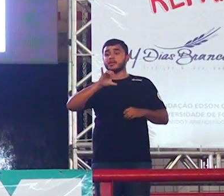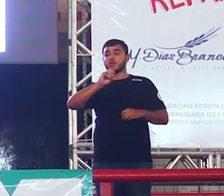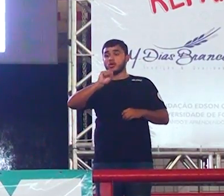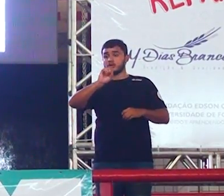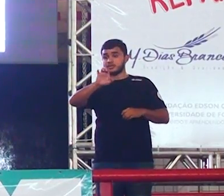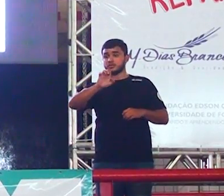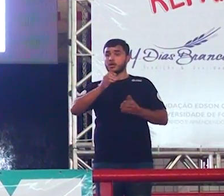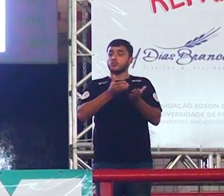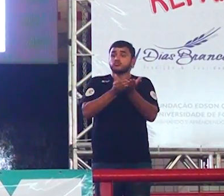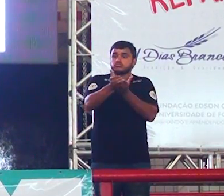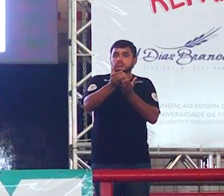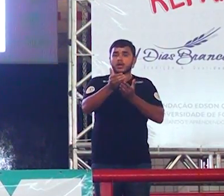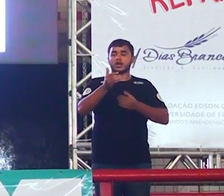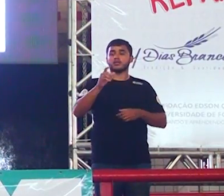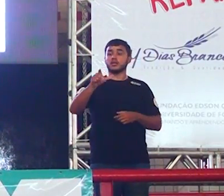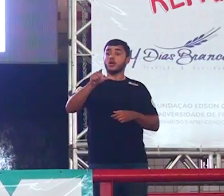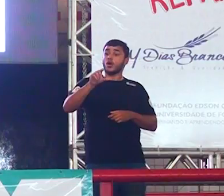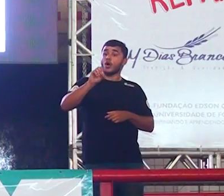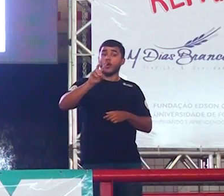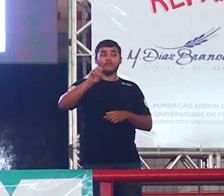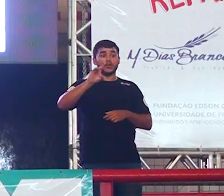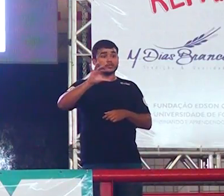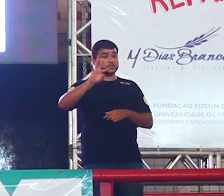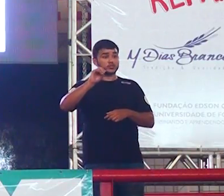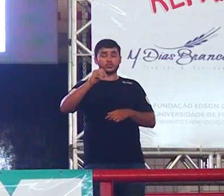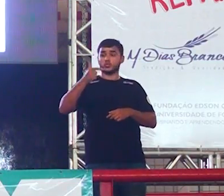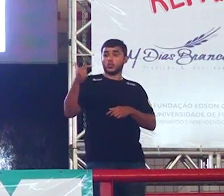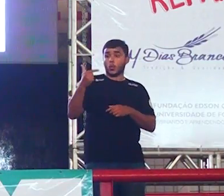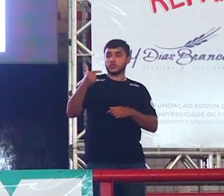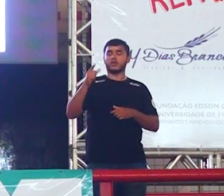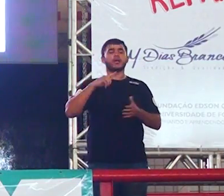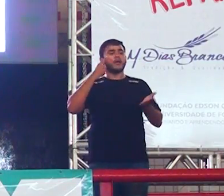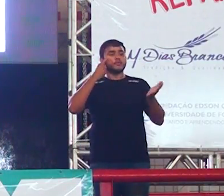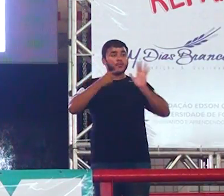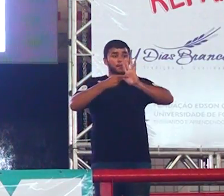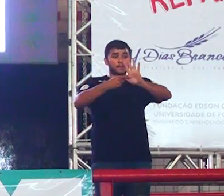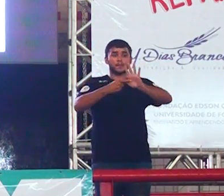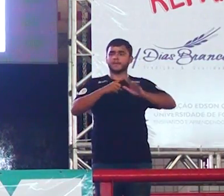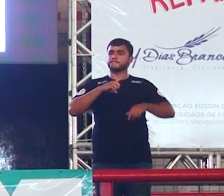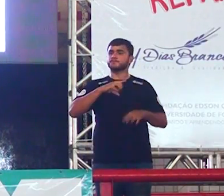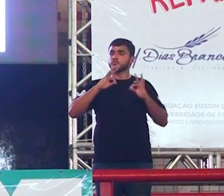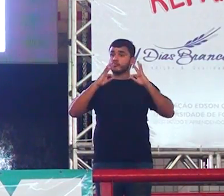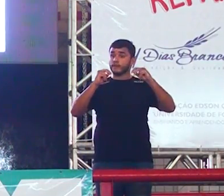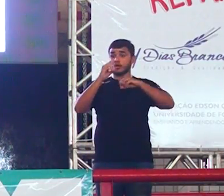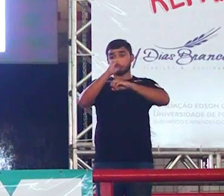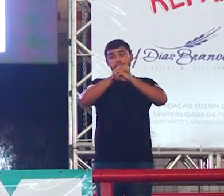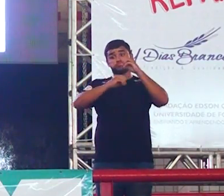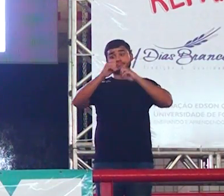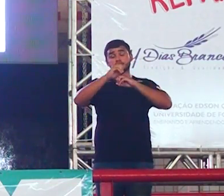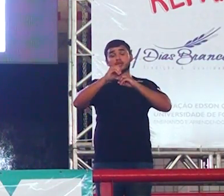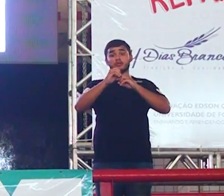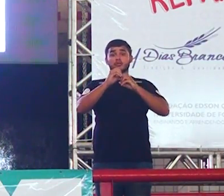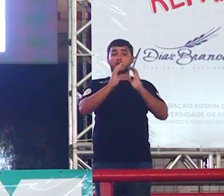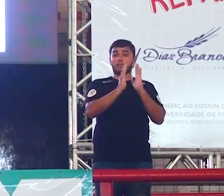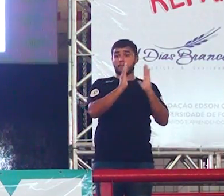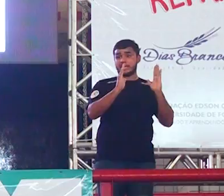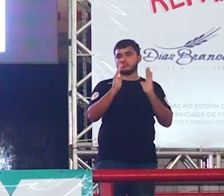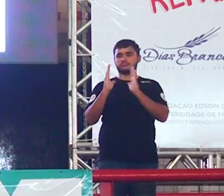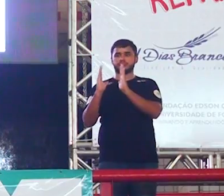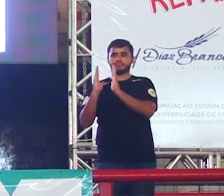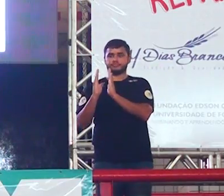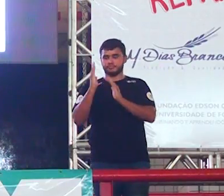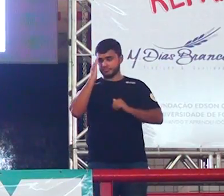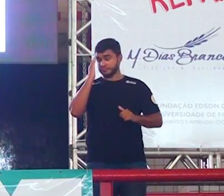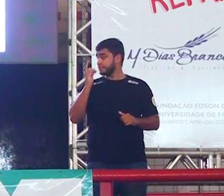2. Perceba que na primeira meiose já tem uma célula maior e outra menor. Essa célula